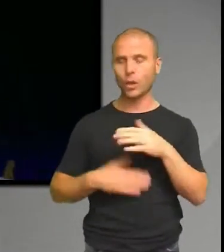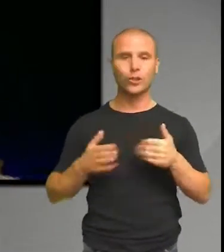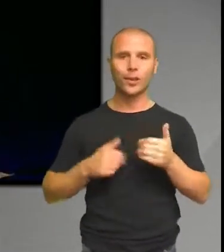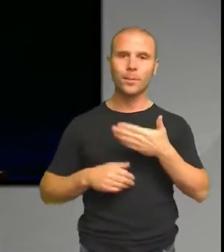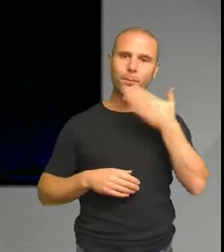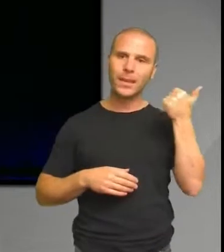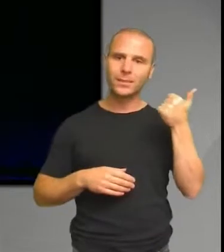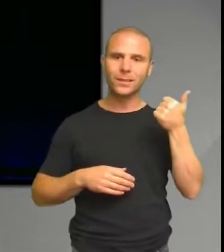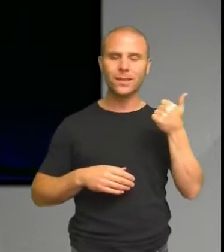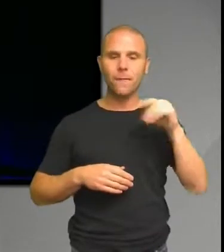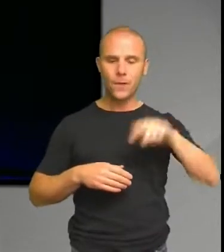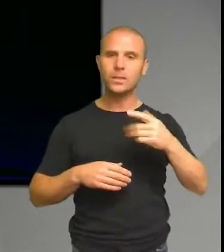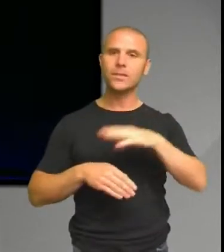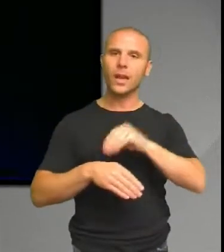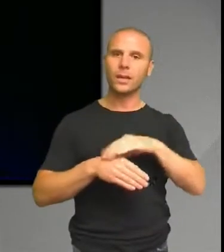Sverige genom att köra taxi.